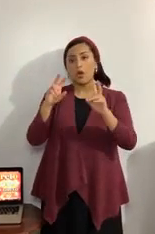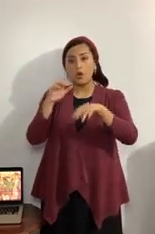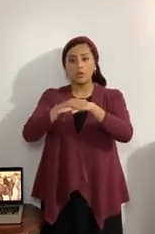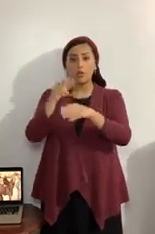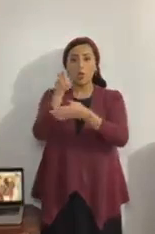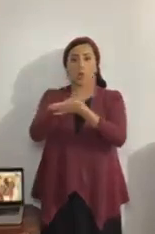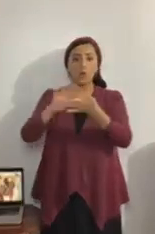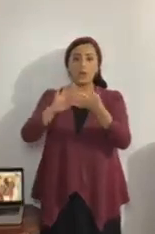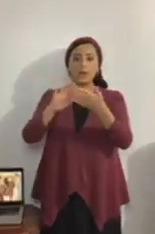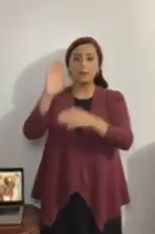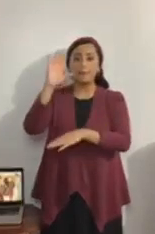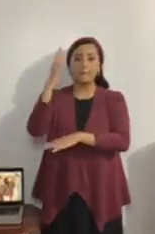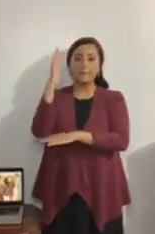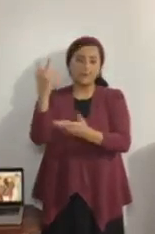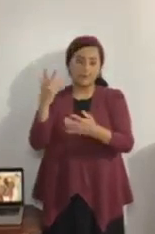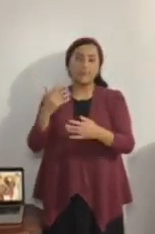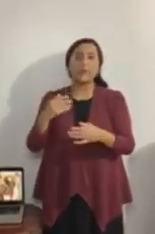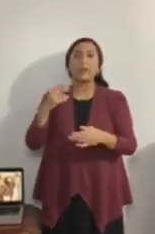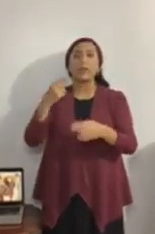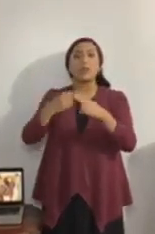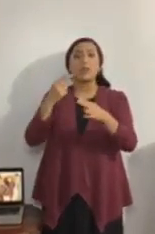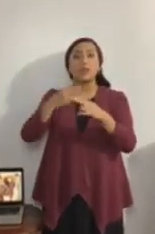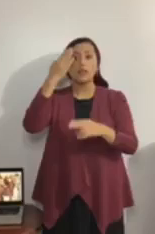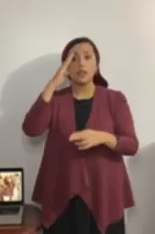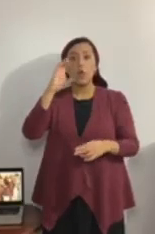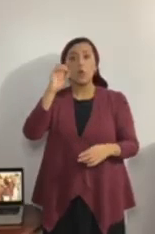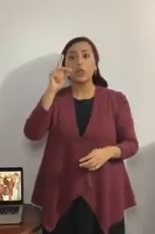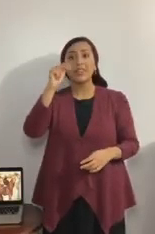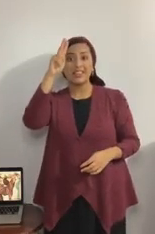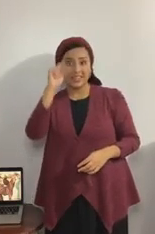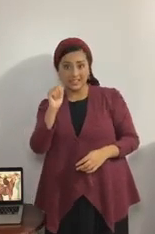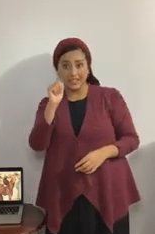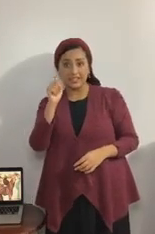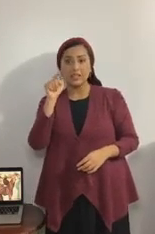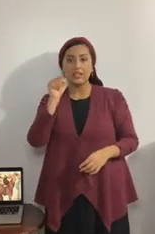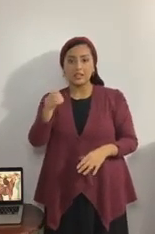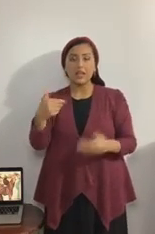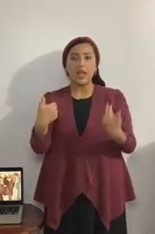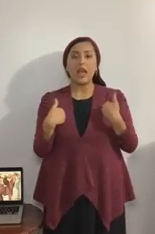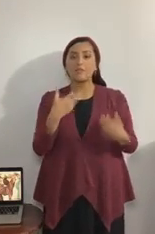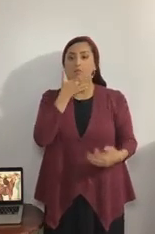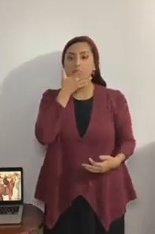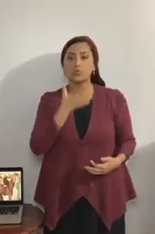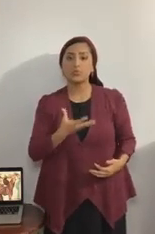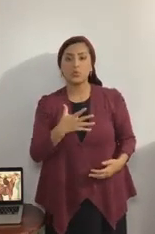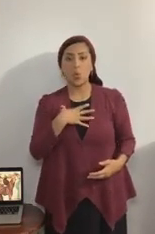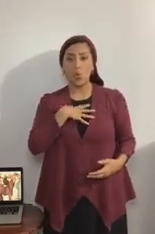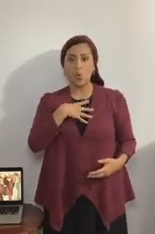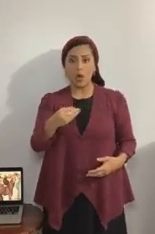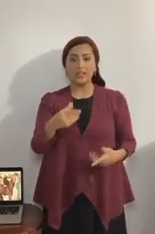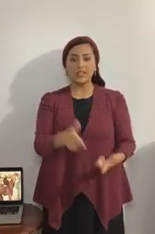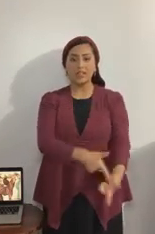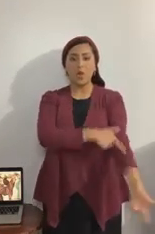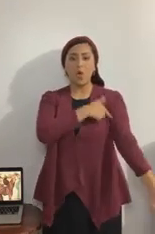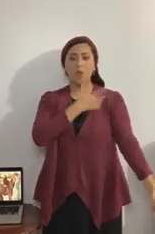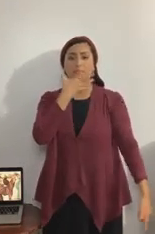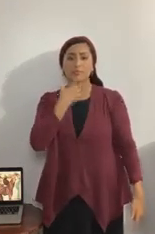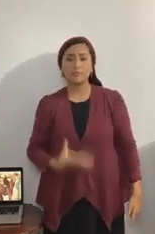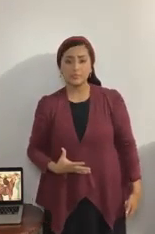dios Odín de los celtas, Odín, tenía una barba blanca, muy larga, un sombrero